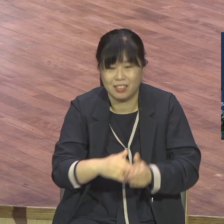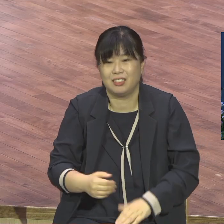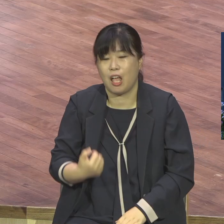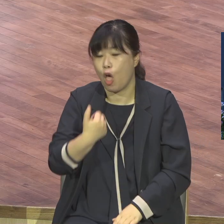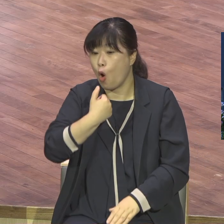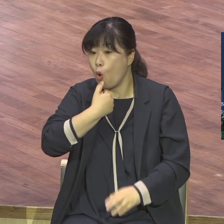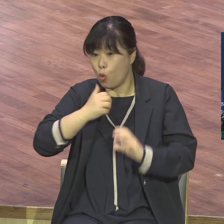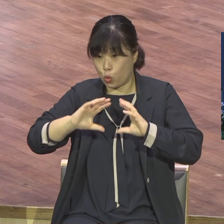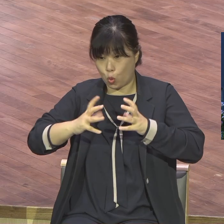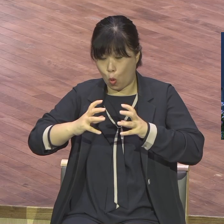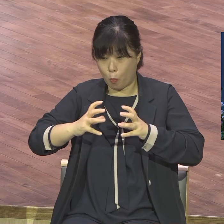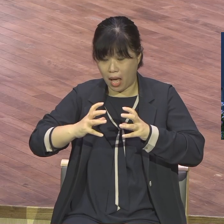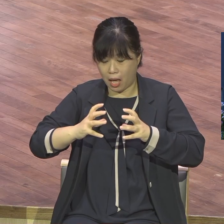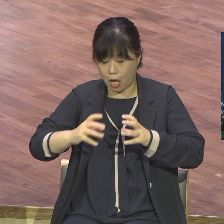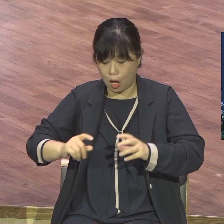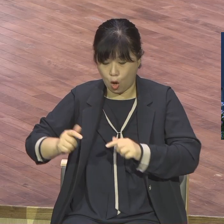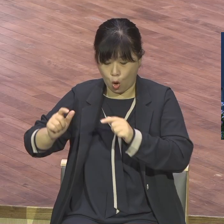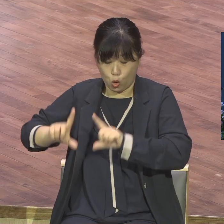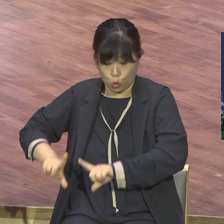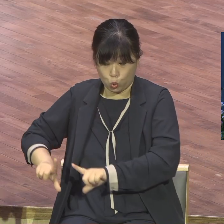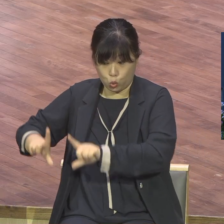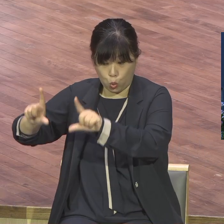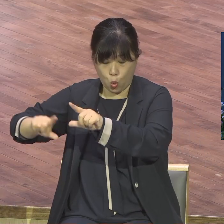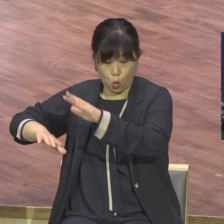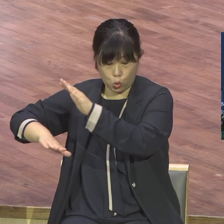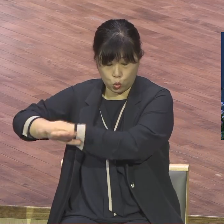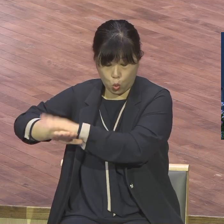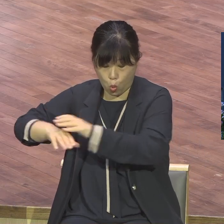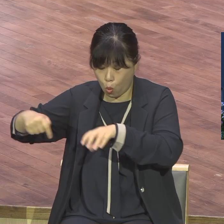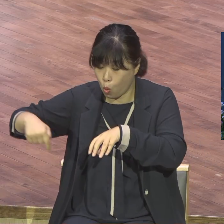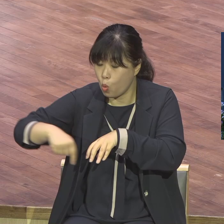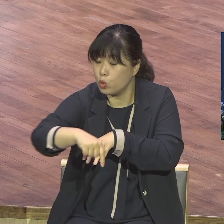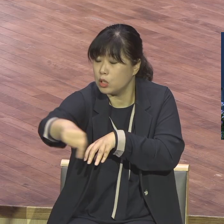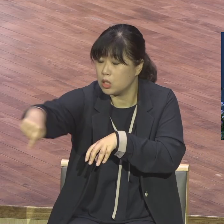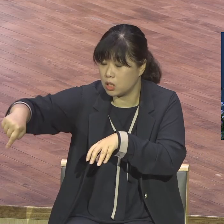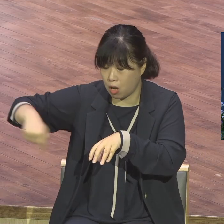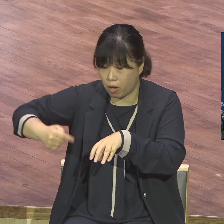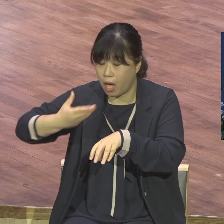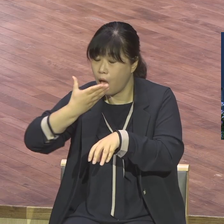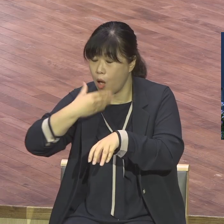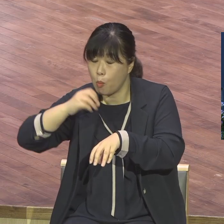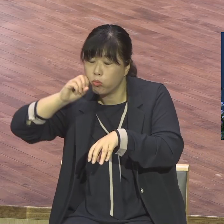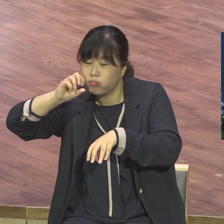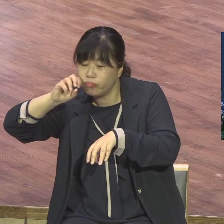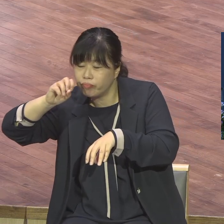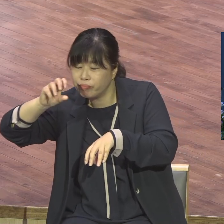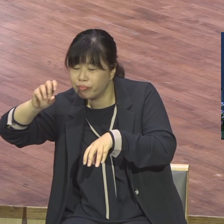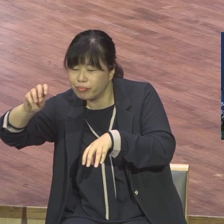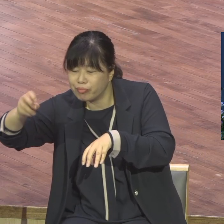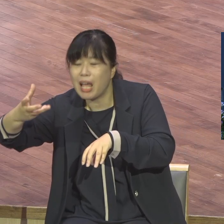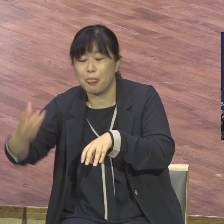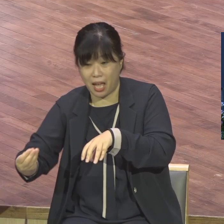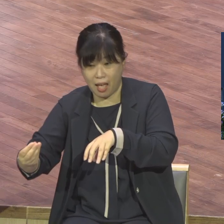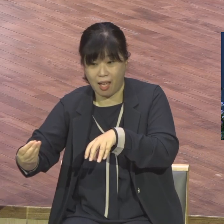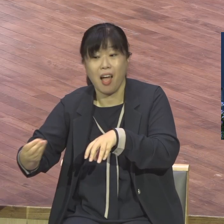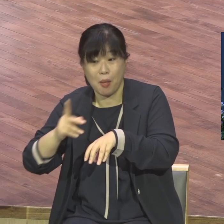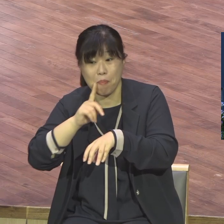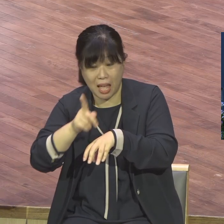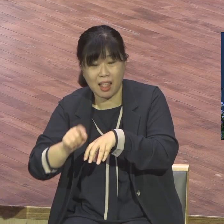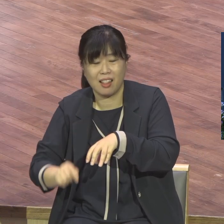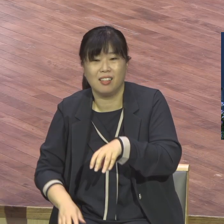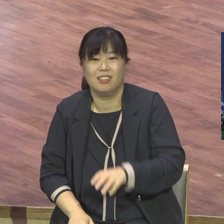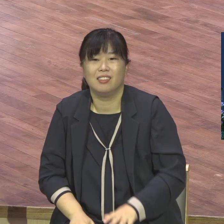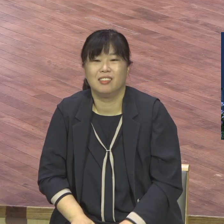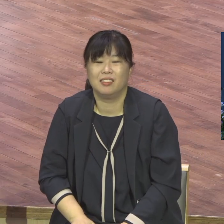동쪽 지역에 복음을 사실적으로 확장시켰다. 동쪽 지역, 로마에서 동쪽 지역으로 싹 다 그렇게